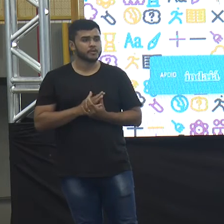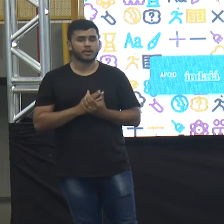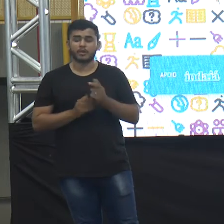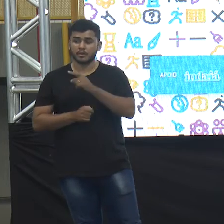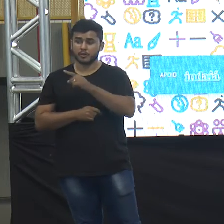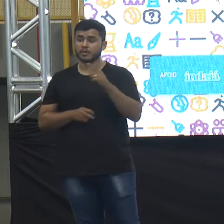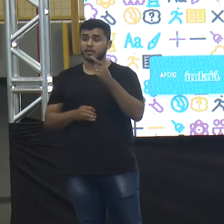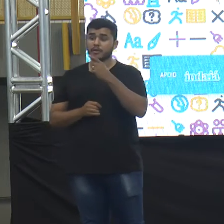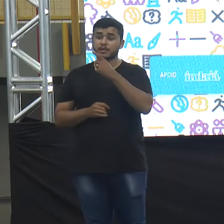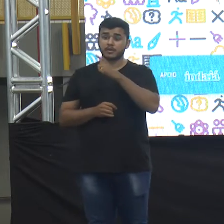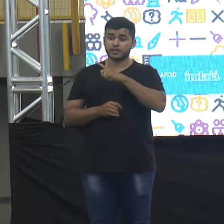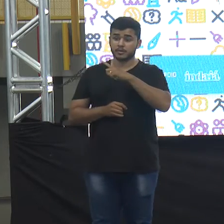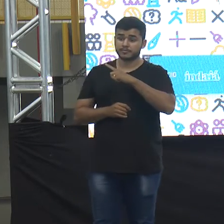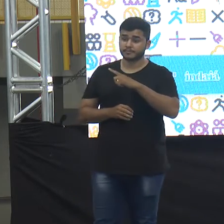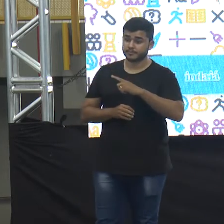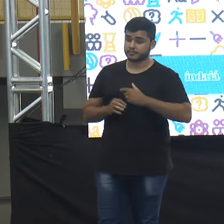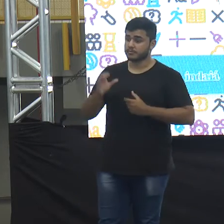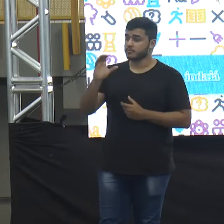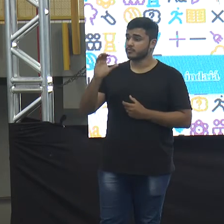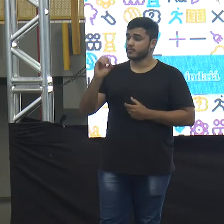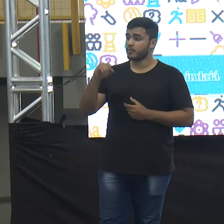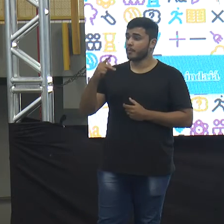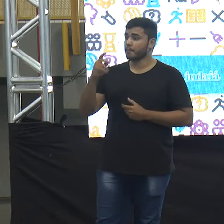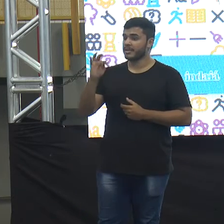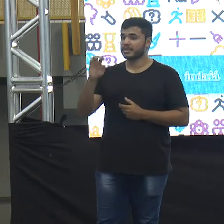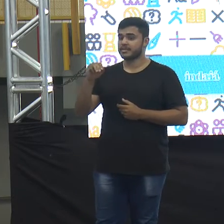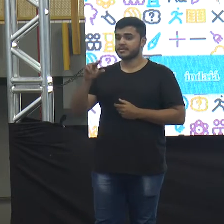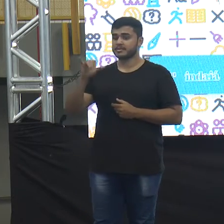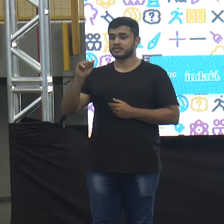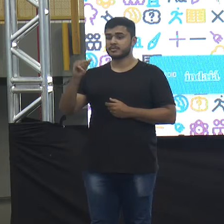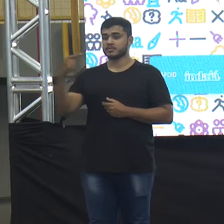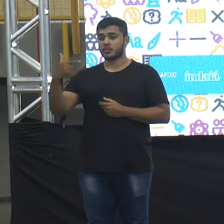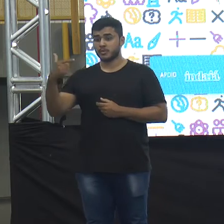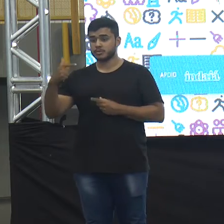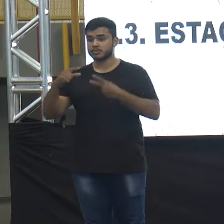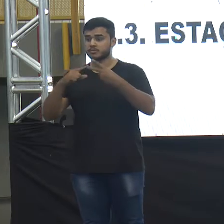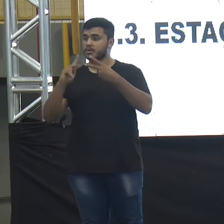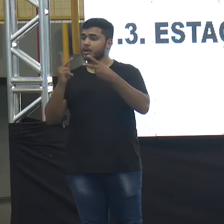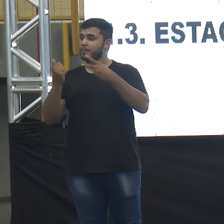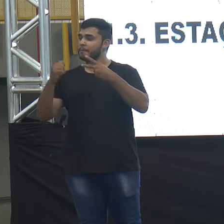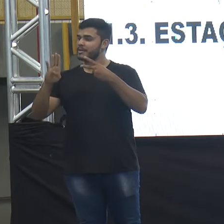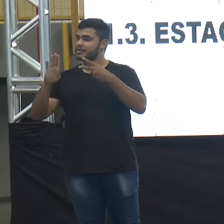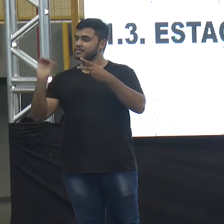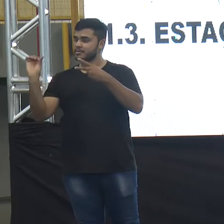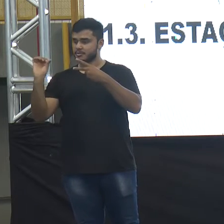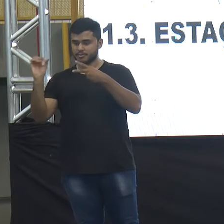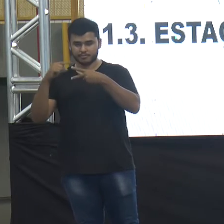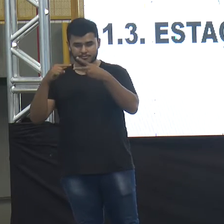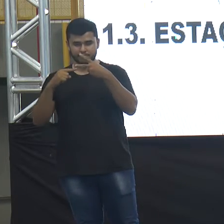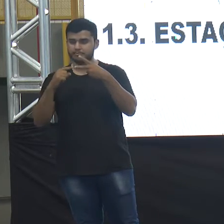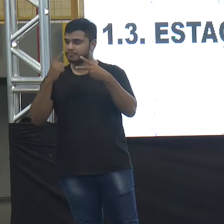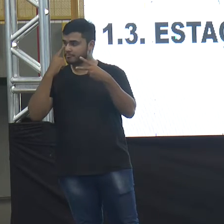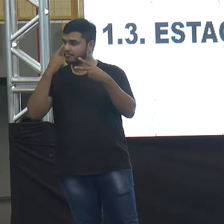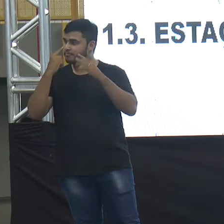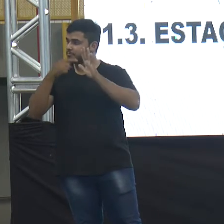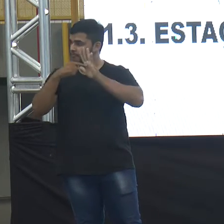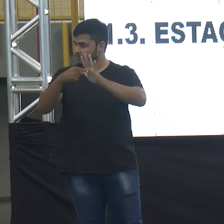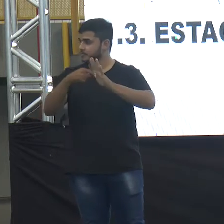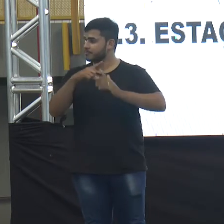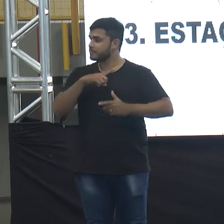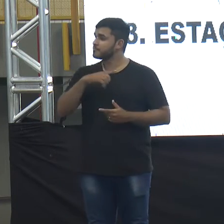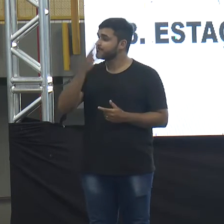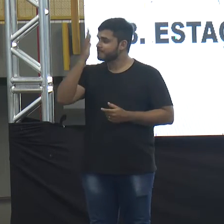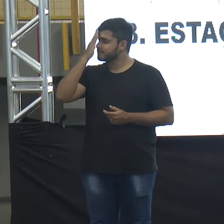2, habilidade 6. A gente vai começar a ver aqui com vocês uma